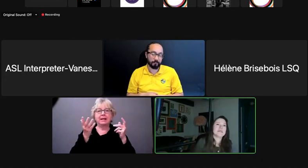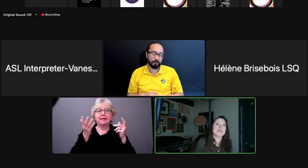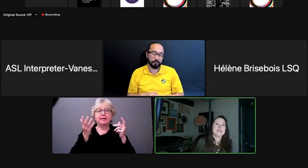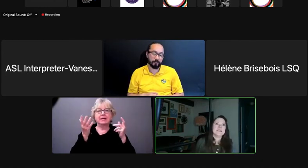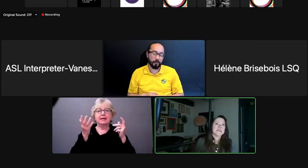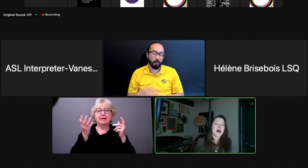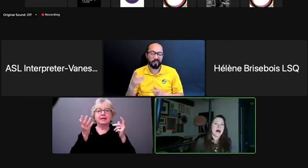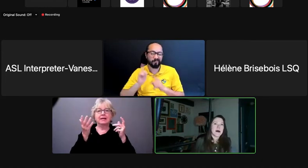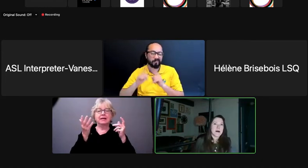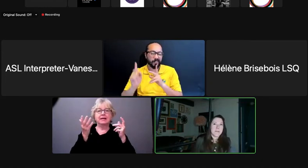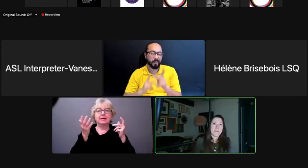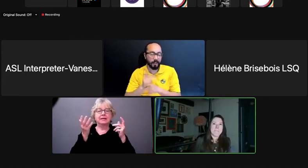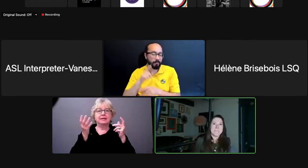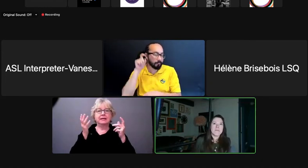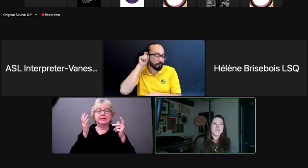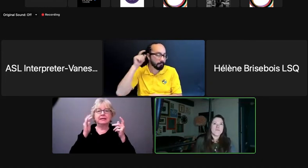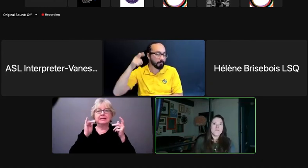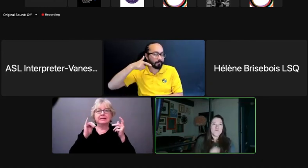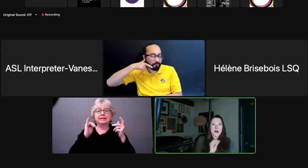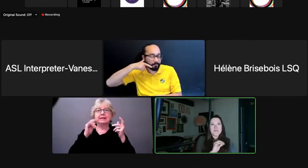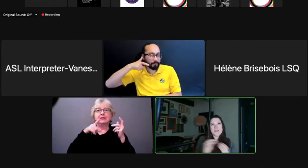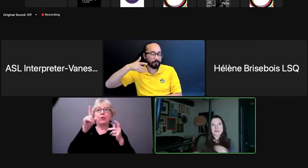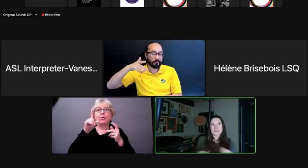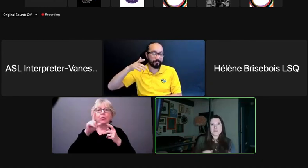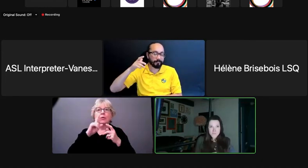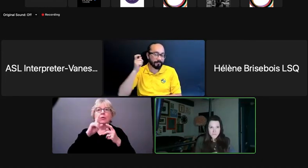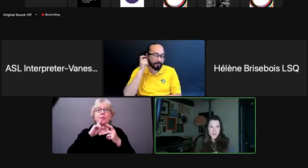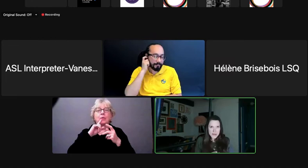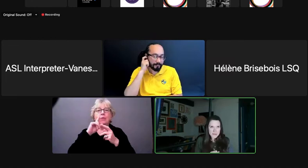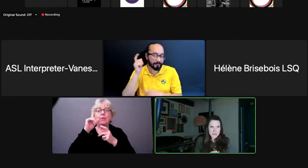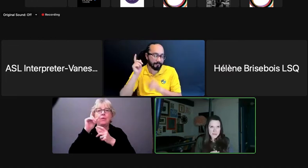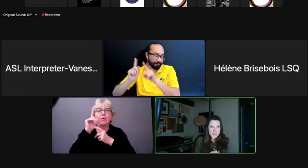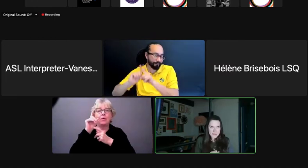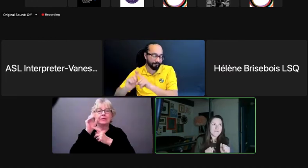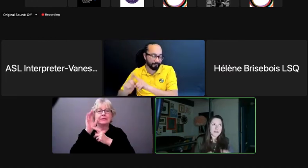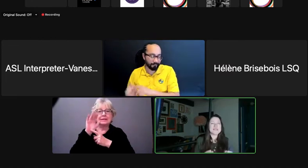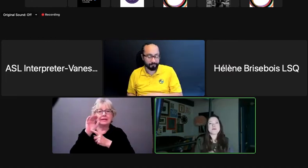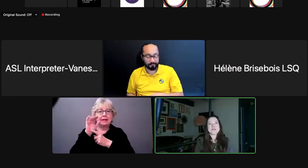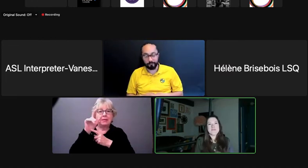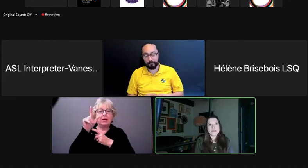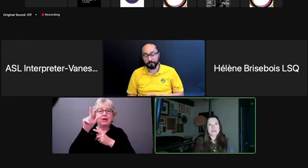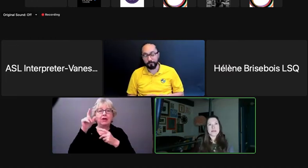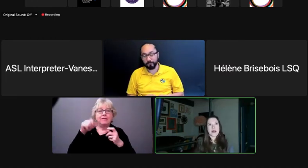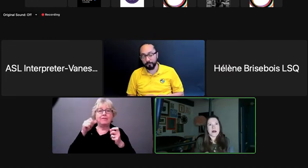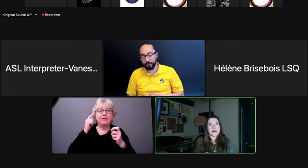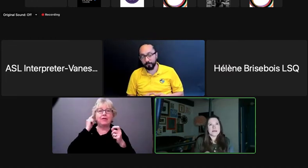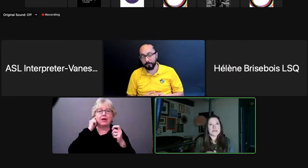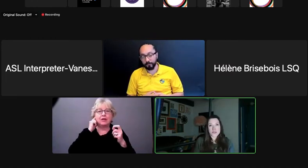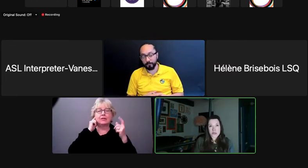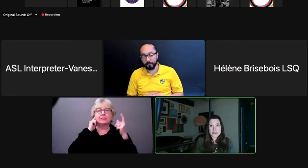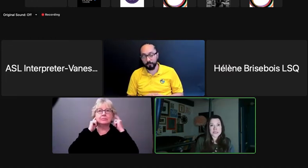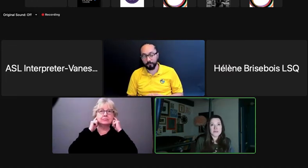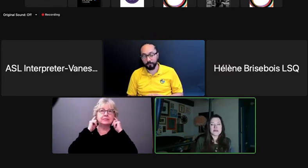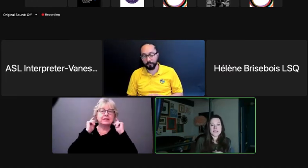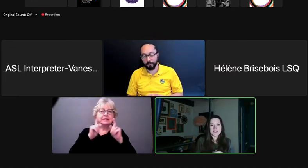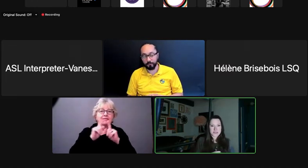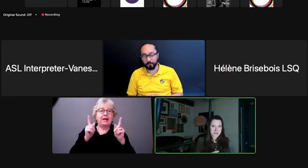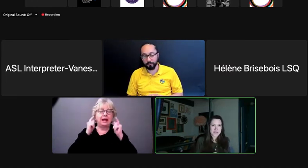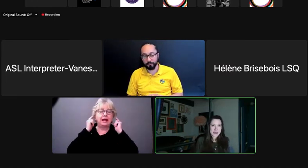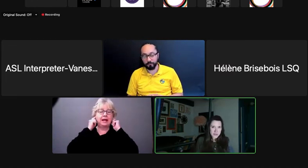par exemple s'ils étaient au cinéma encore une fois ils utiliseraient une oreille pour différentes fonctions et